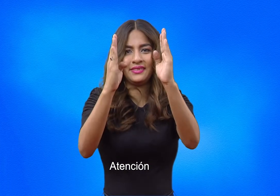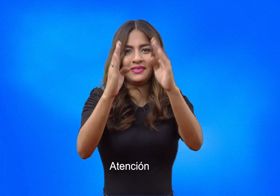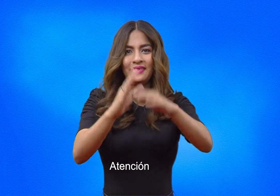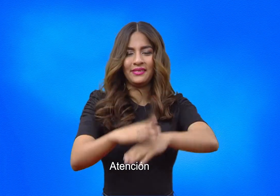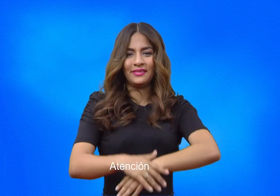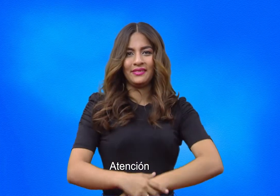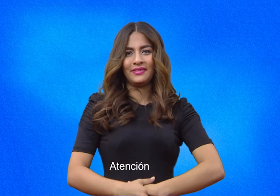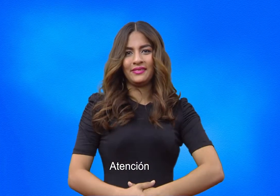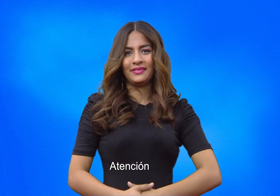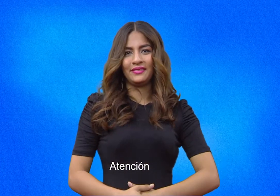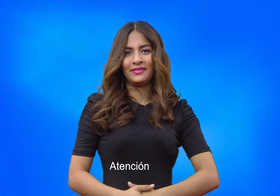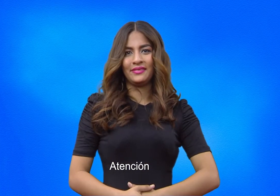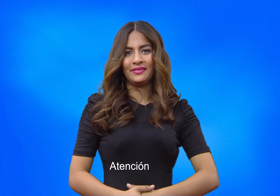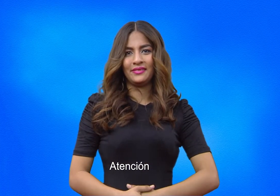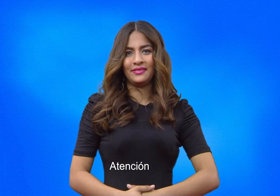Atención.